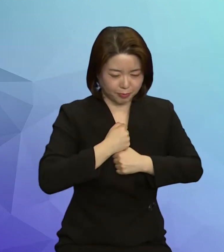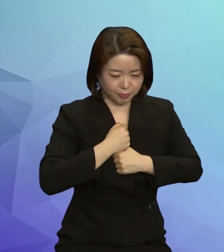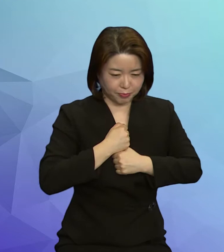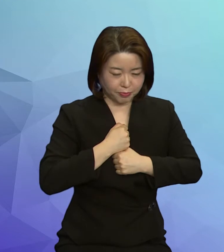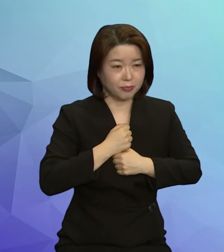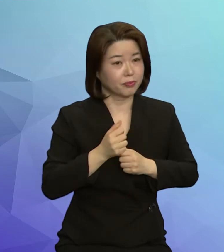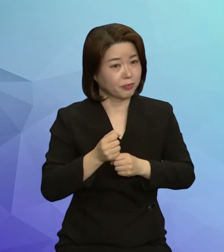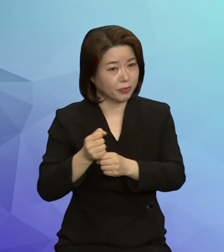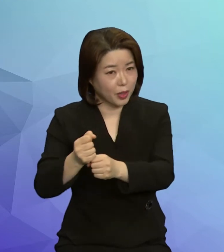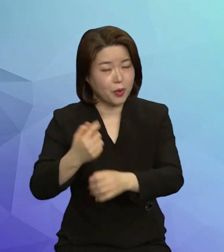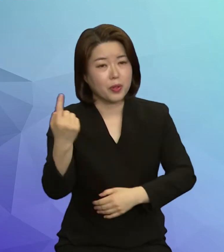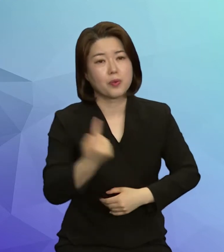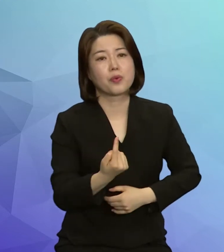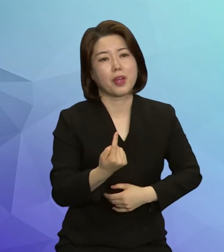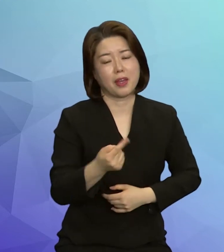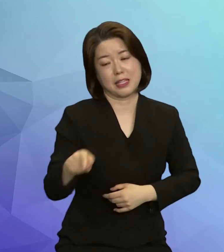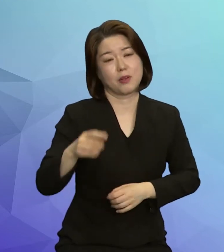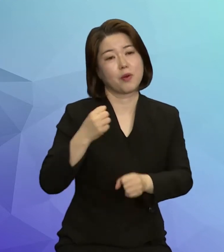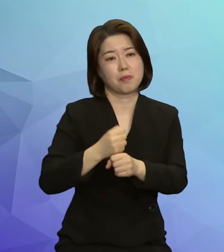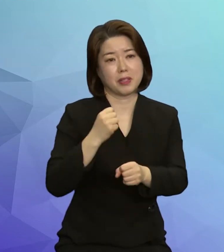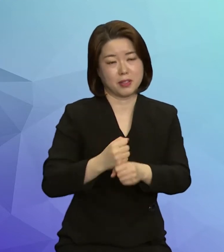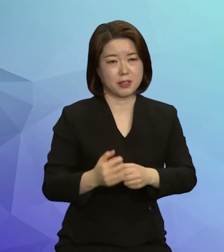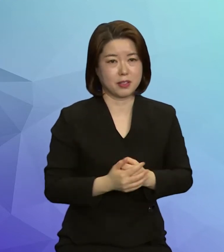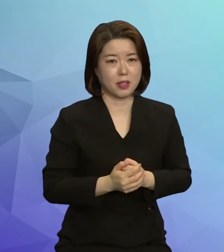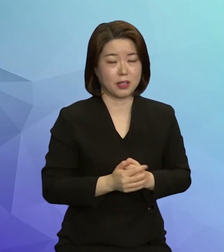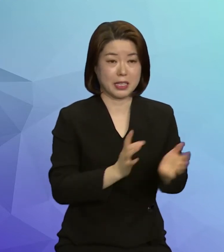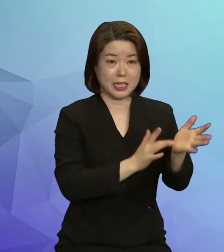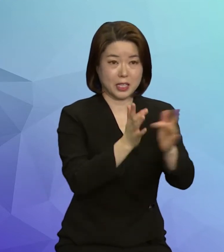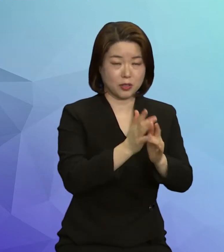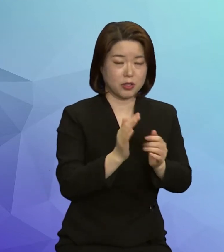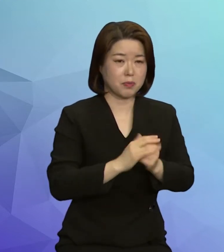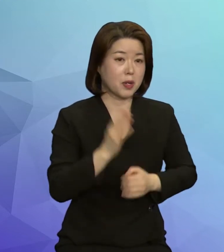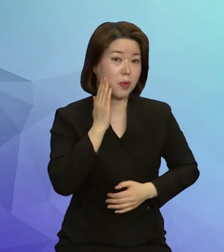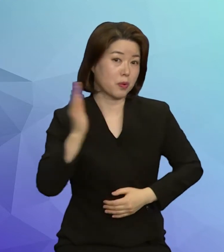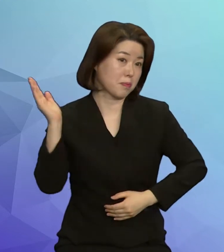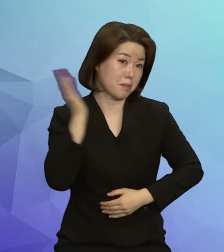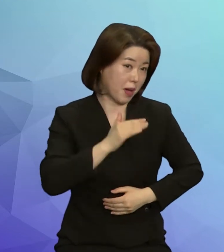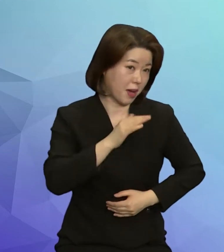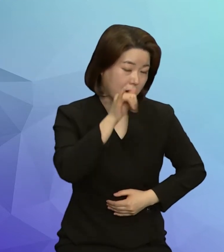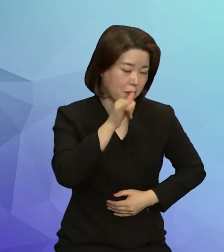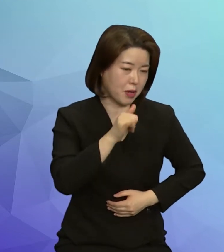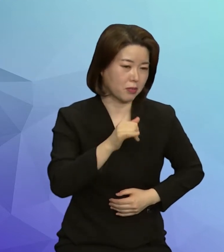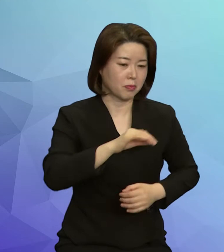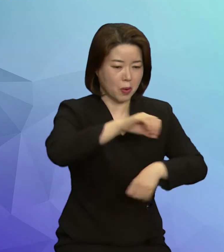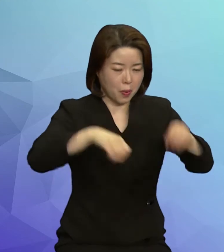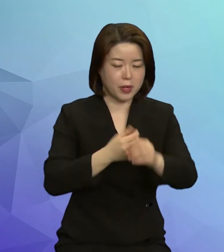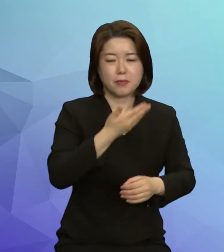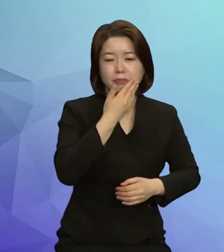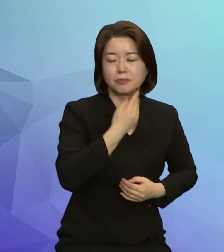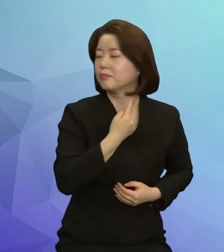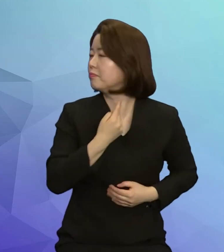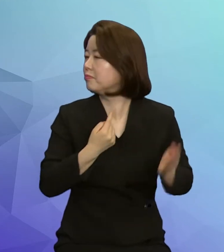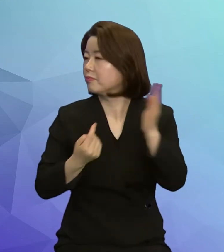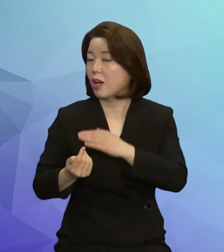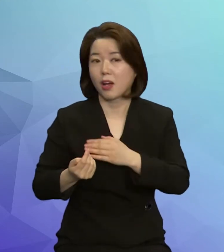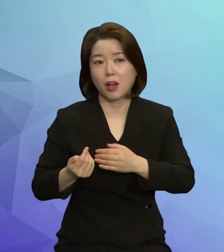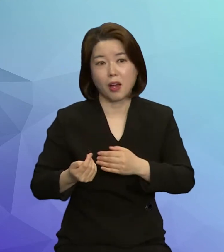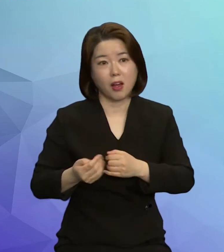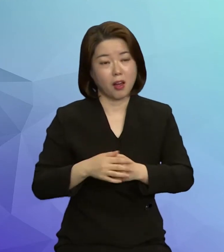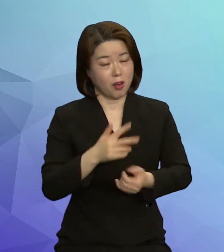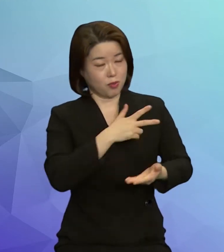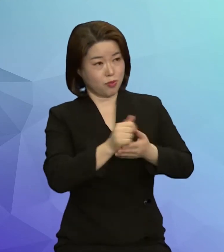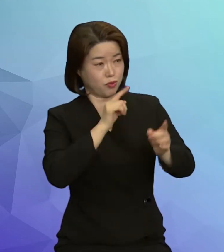공동체를 만든 겁니다. 예수님께서 오른뺨을 맞으면 왼뺨도 돌려대라.